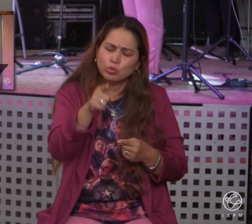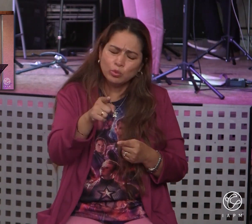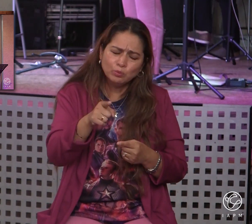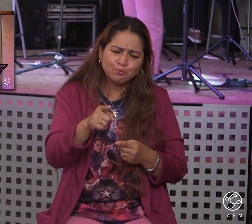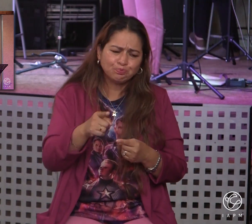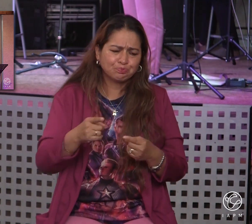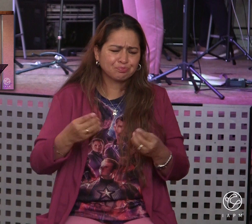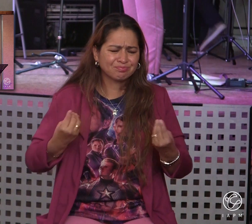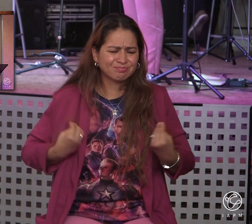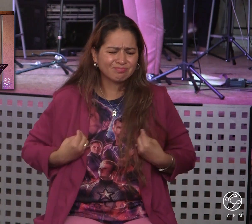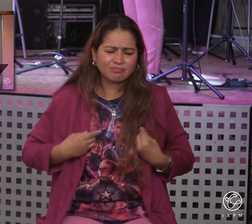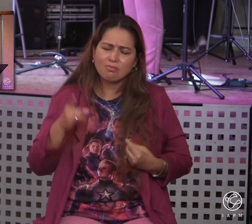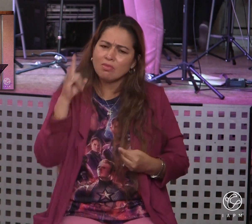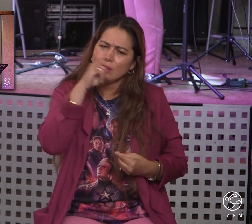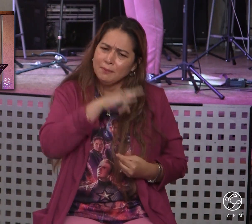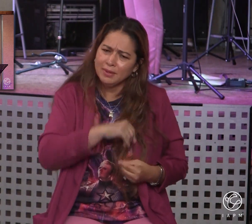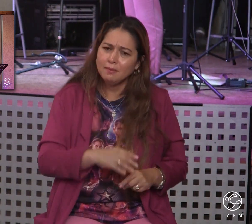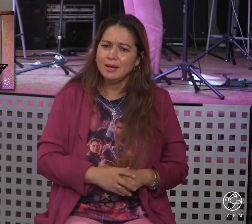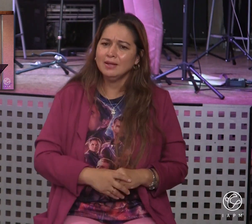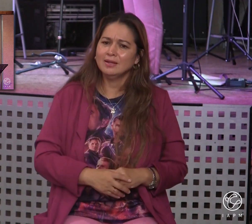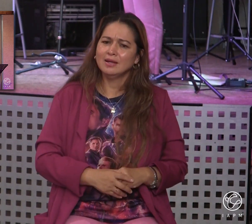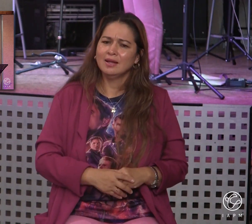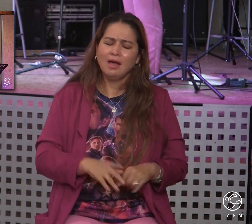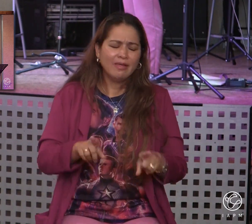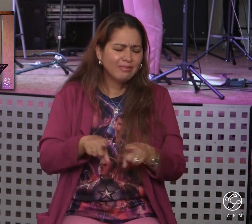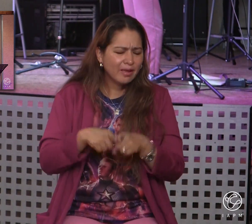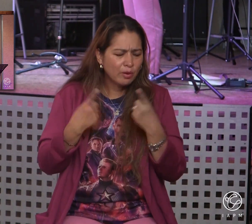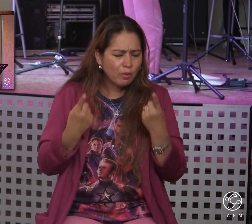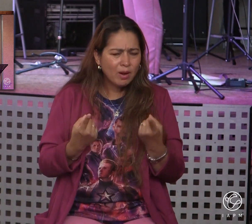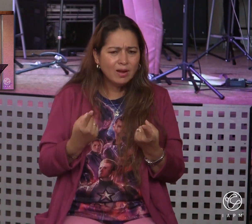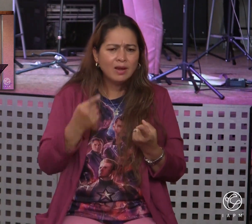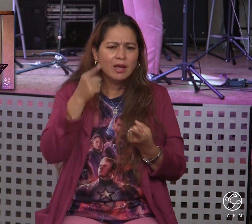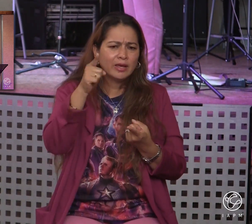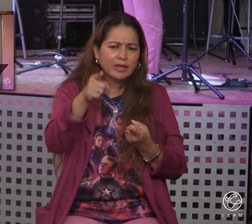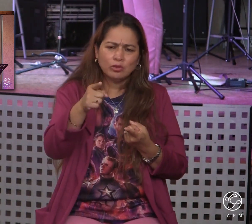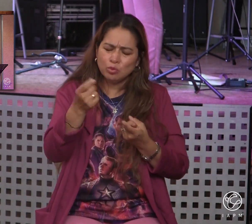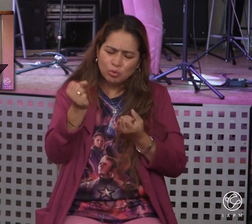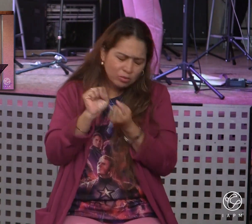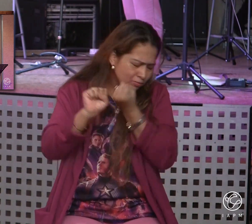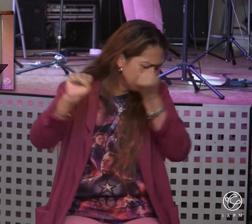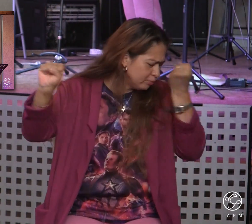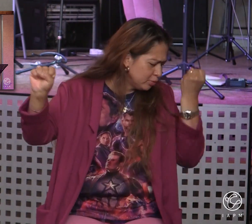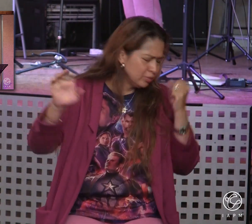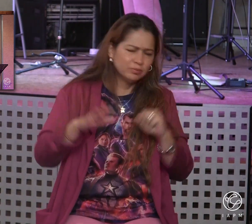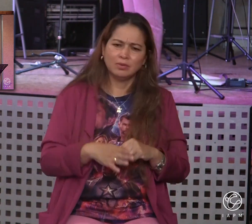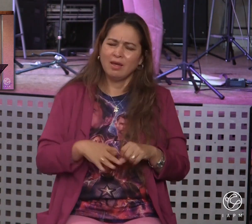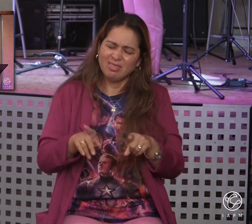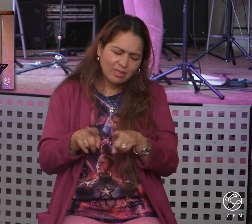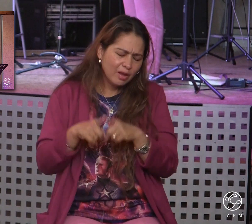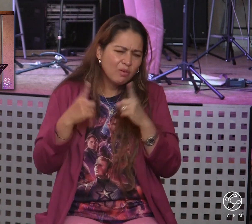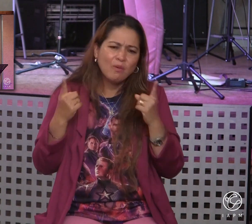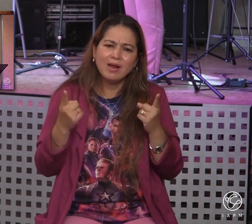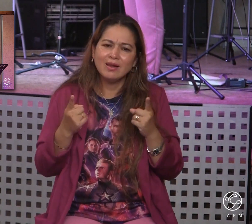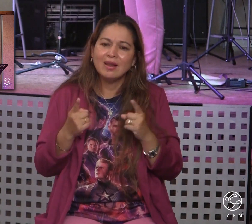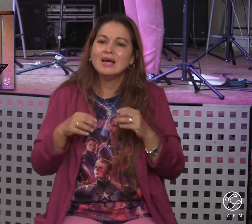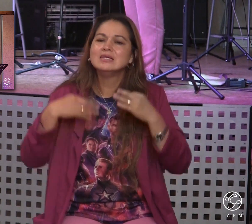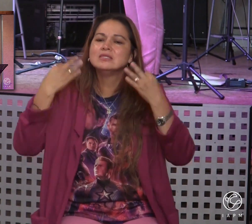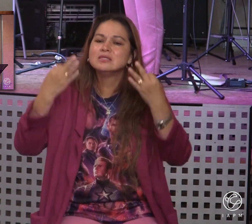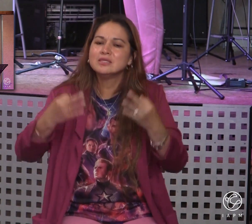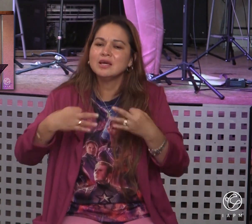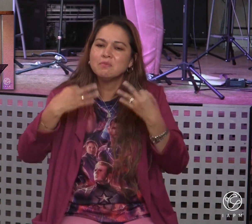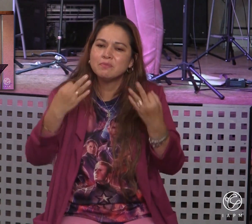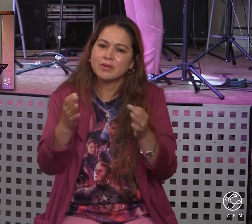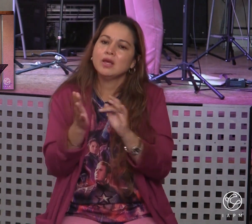algo, nunca, jamás estaremos fuera del alcance del Señor.